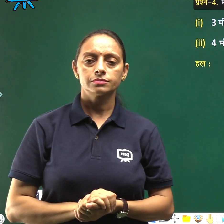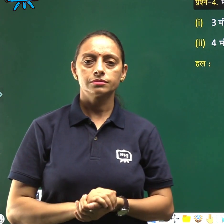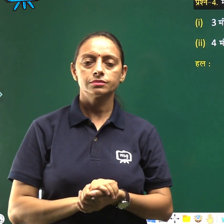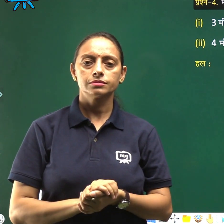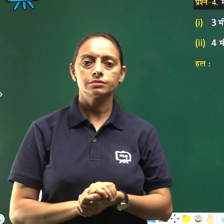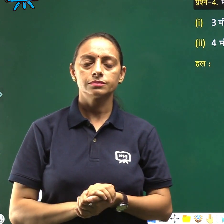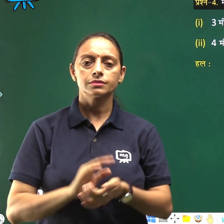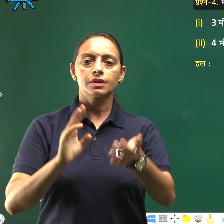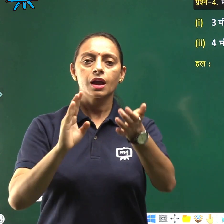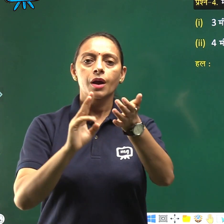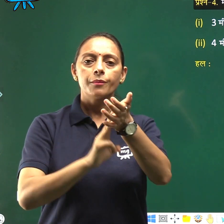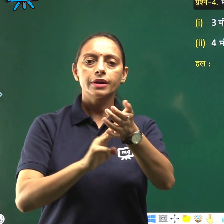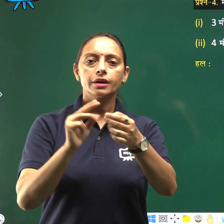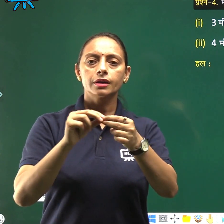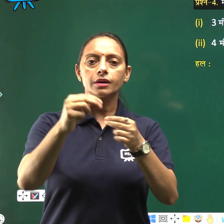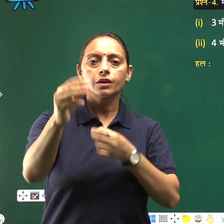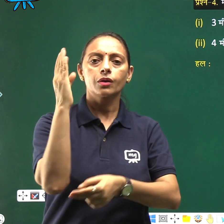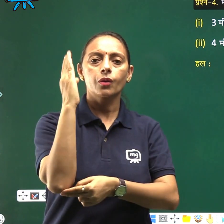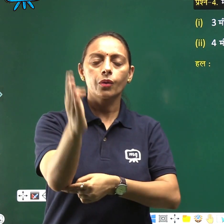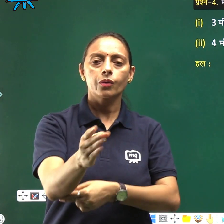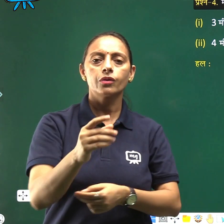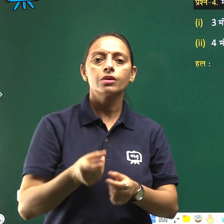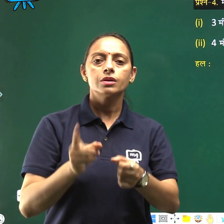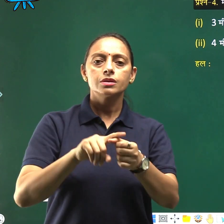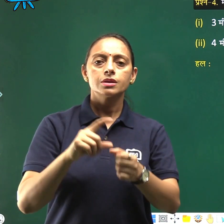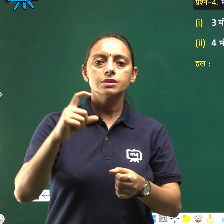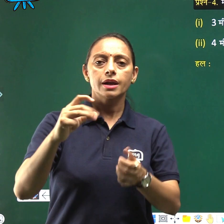मीटर को सेंटीमीटर